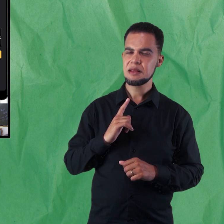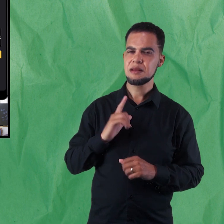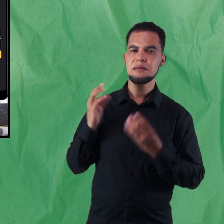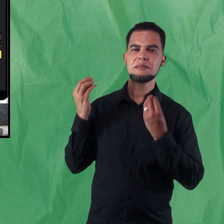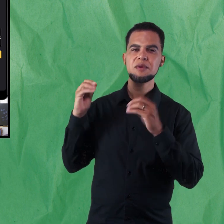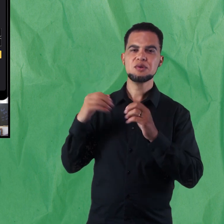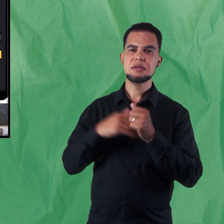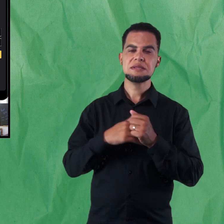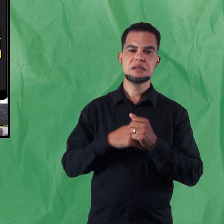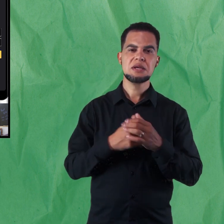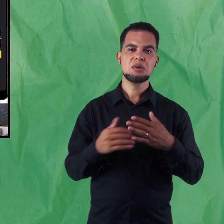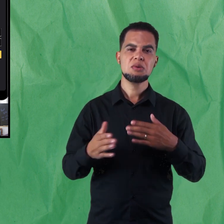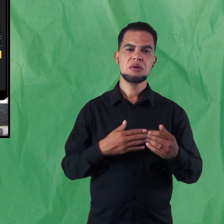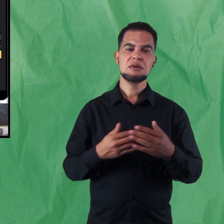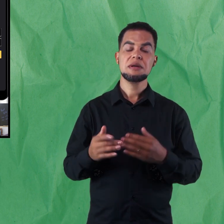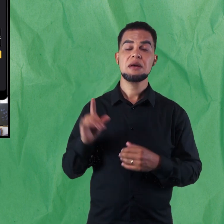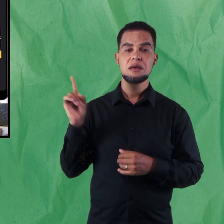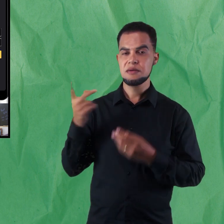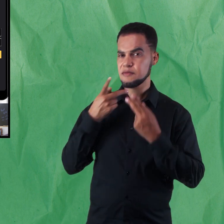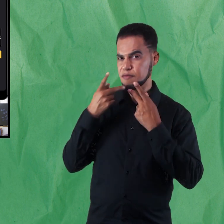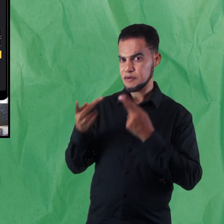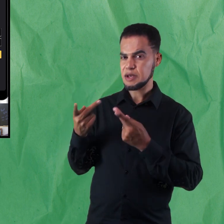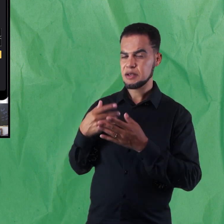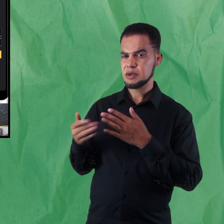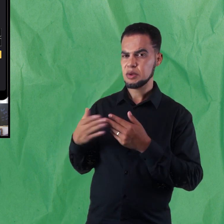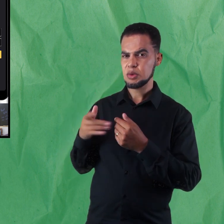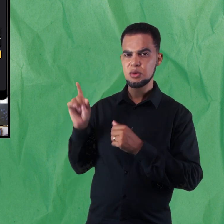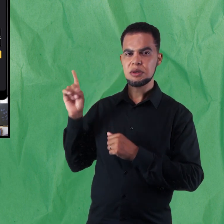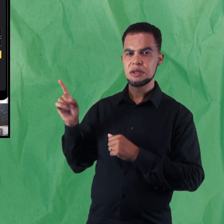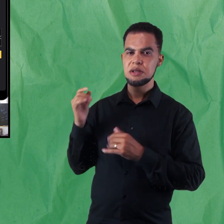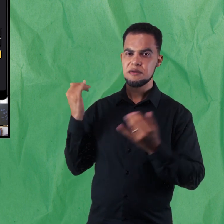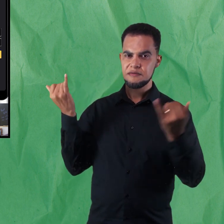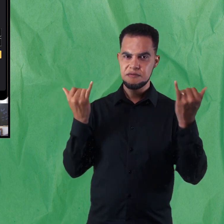qualquer, tá? Eu vou falar com ele, informe